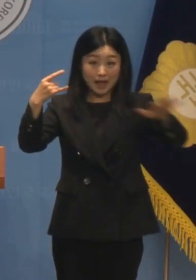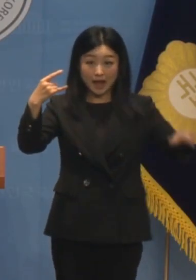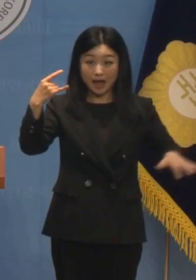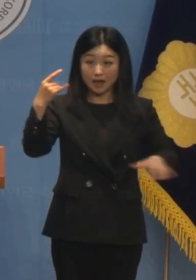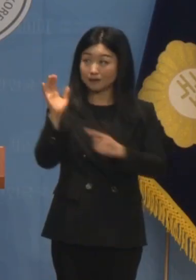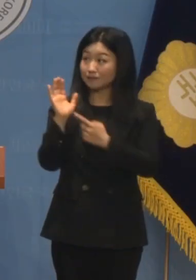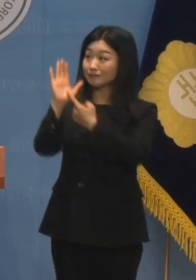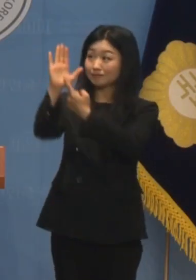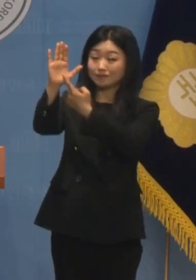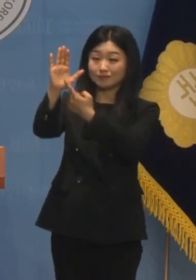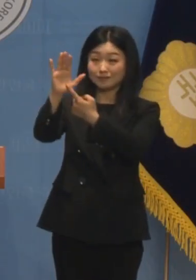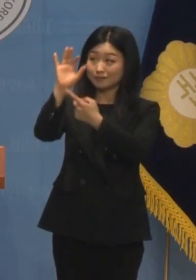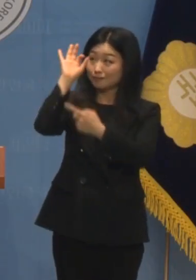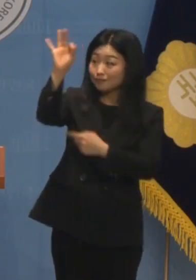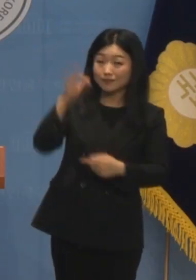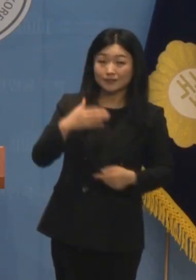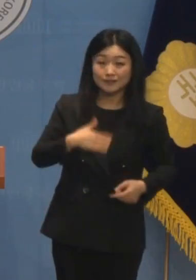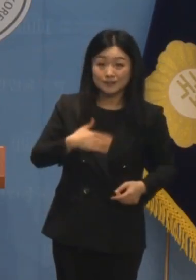없게 됐습니다.